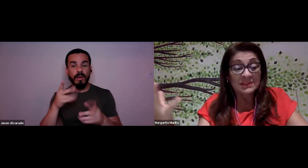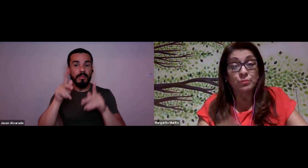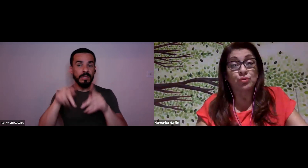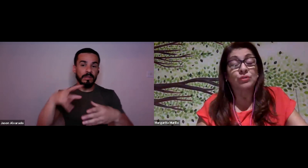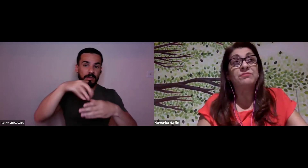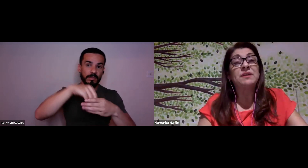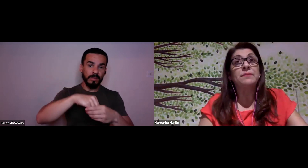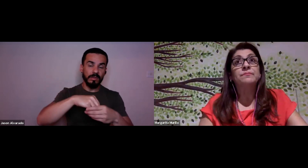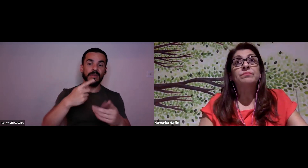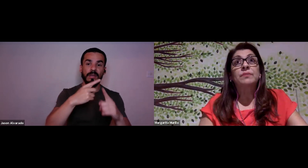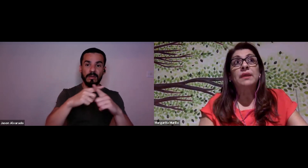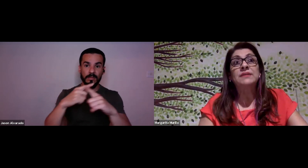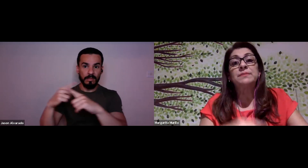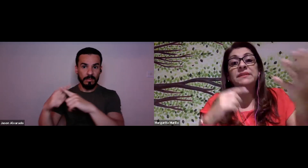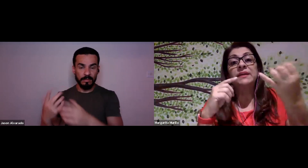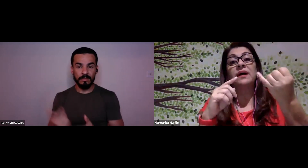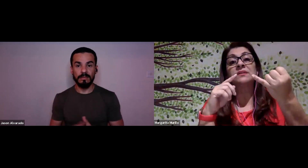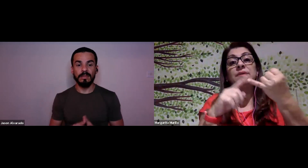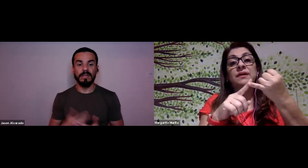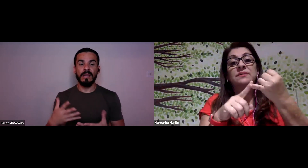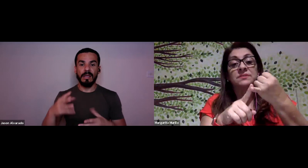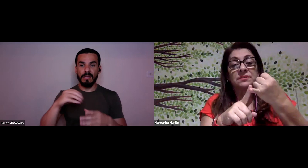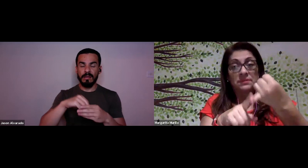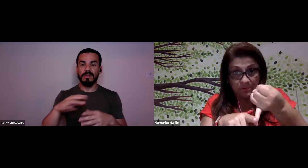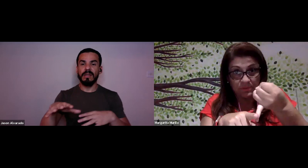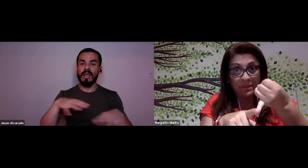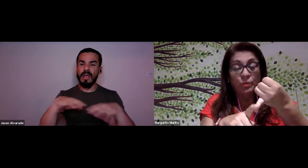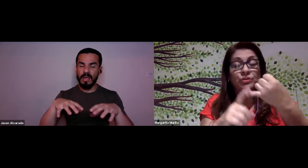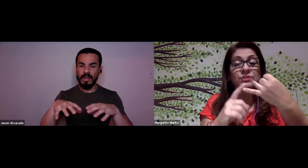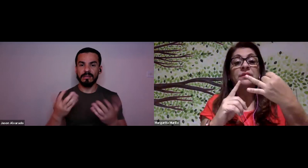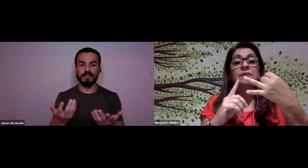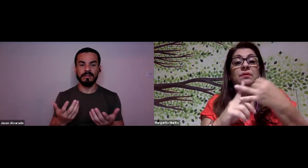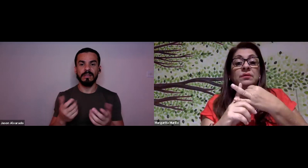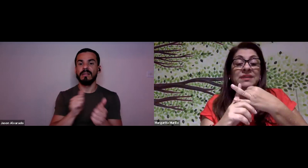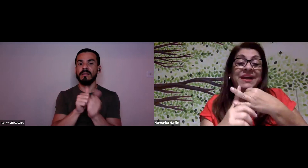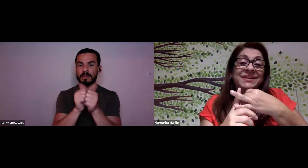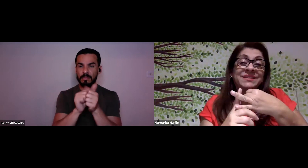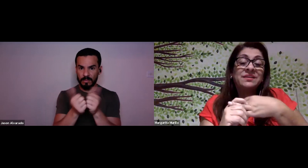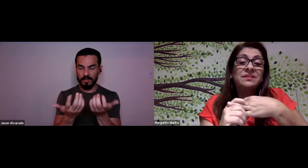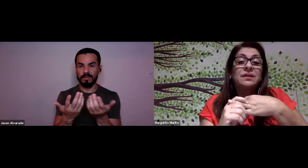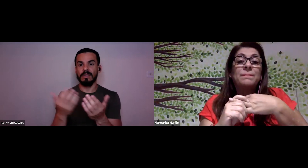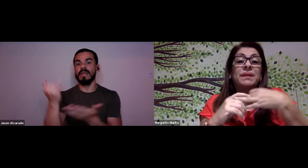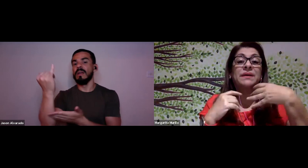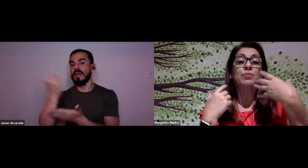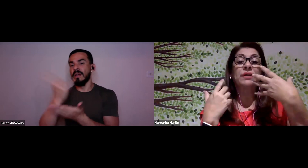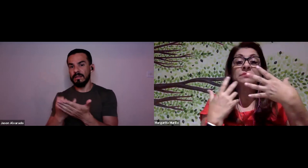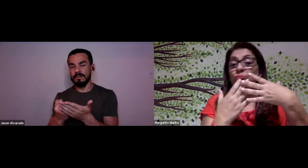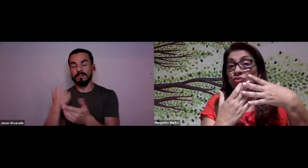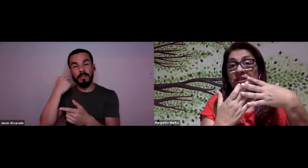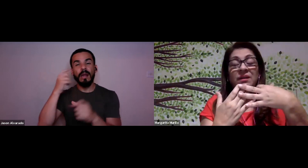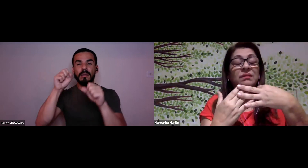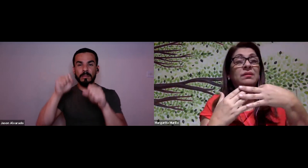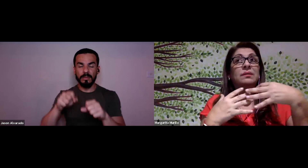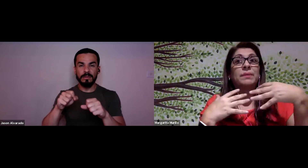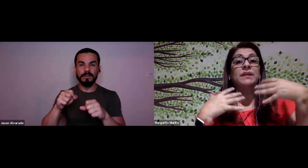involucradas en pornografía es meter actividades de deporte de arte para que puedan